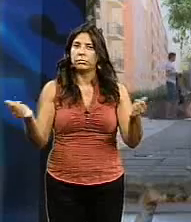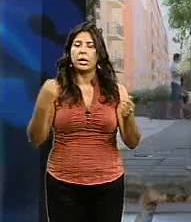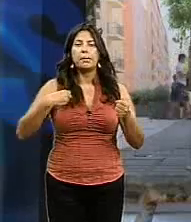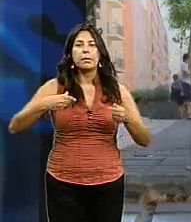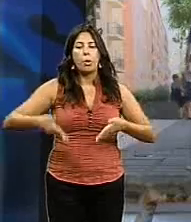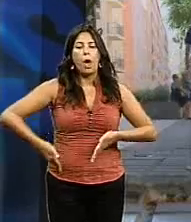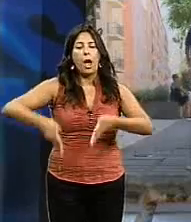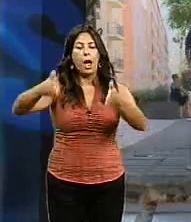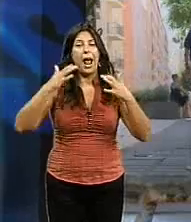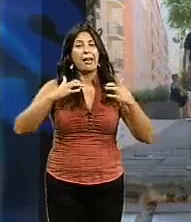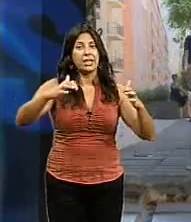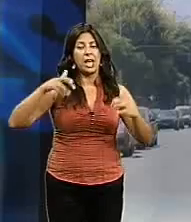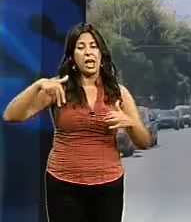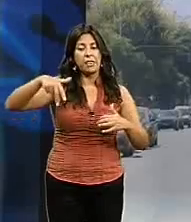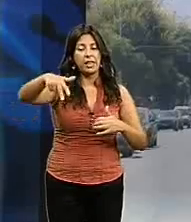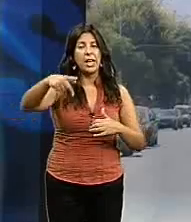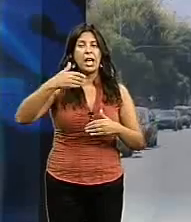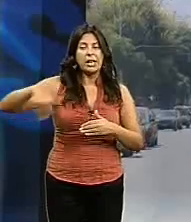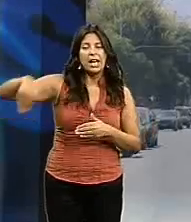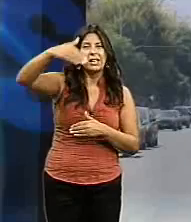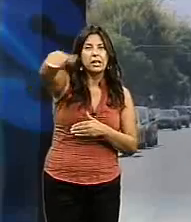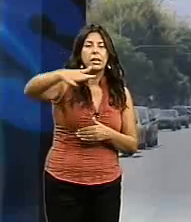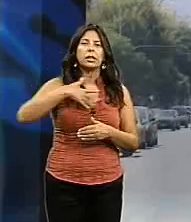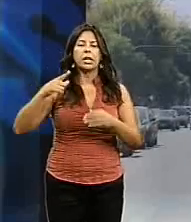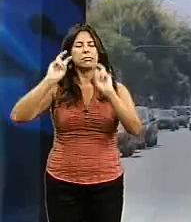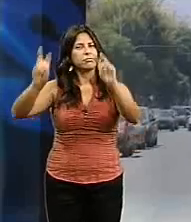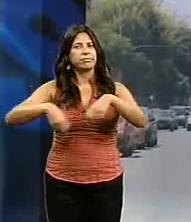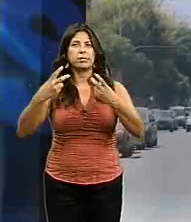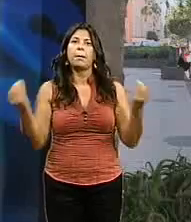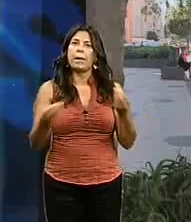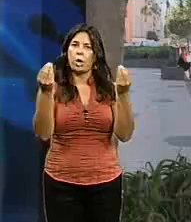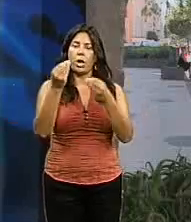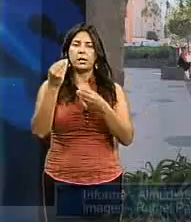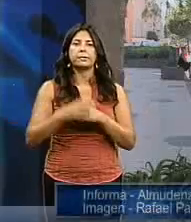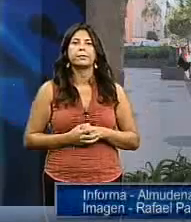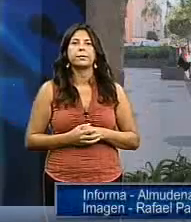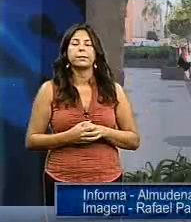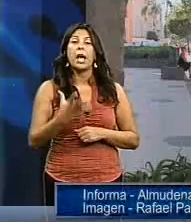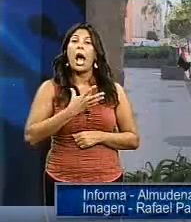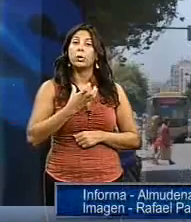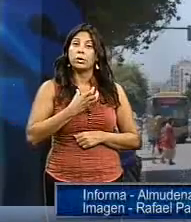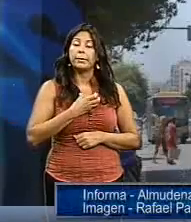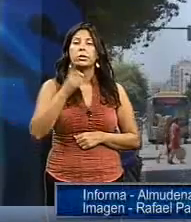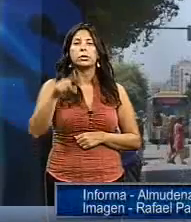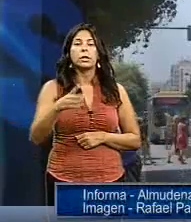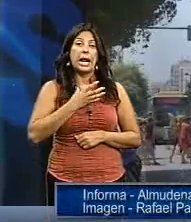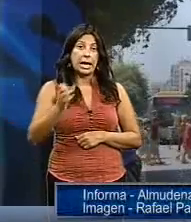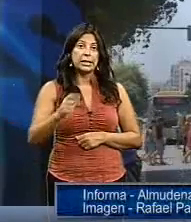el tramo comprendido entre la calle Santa María de la Cabeza y Juan Ramón Jiménez. La regidora ha anunciado que el próximo año